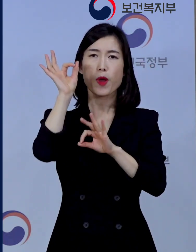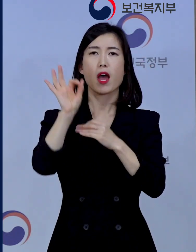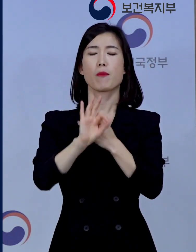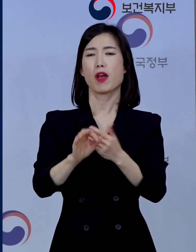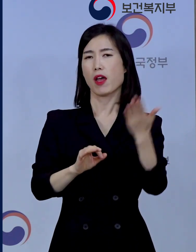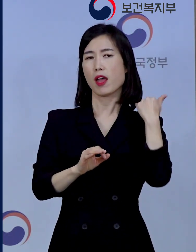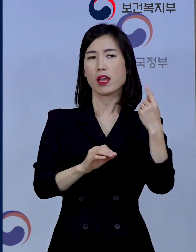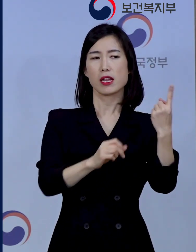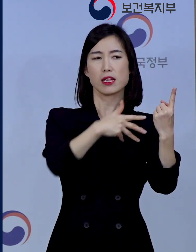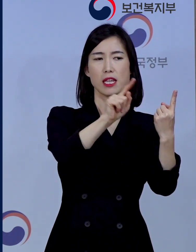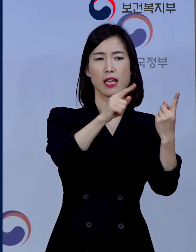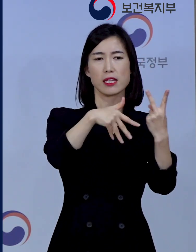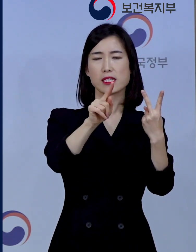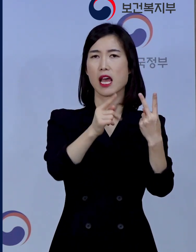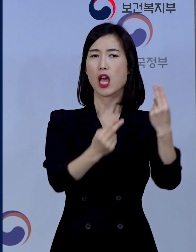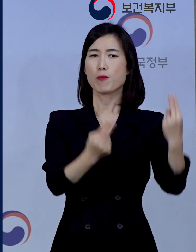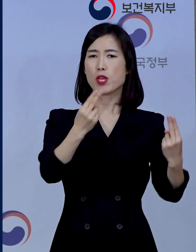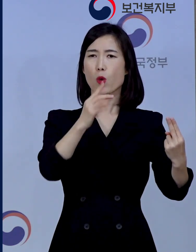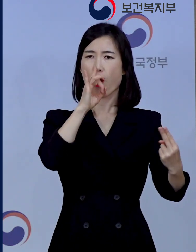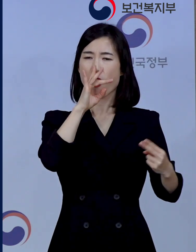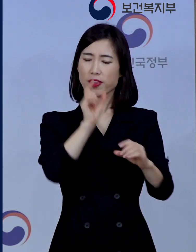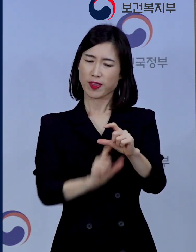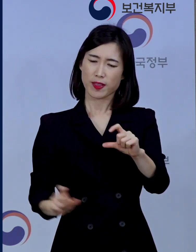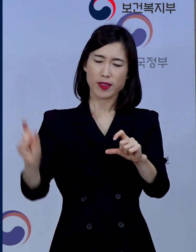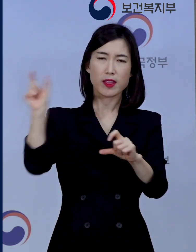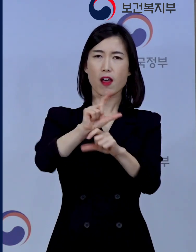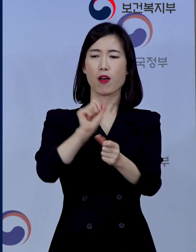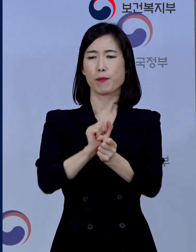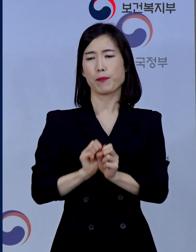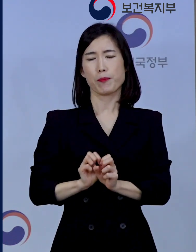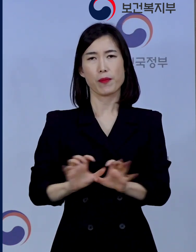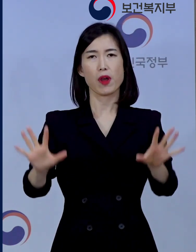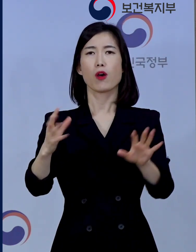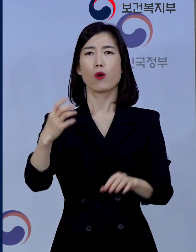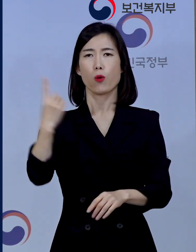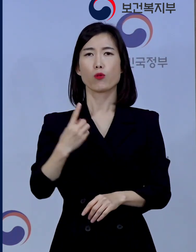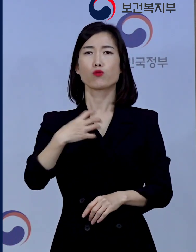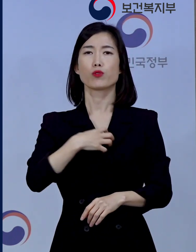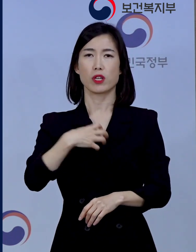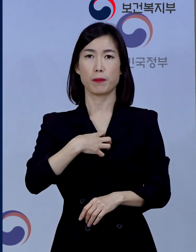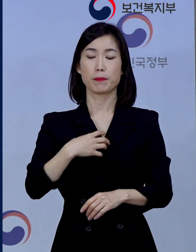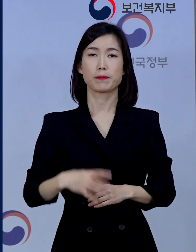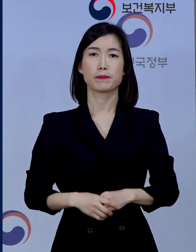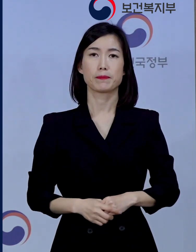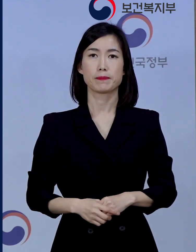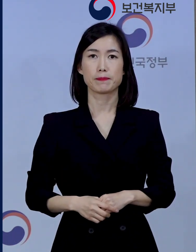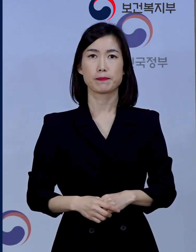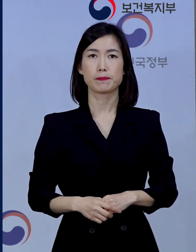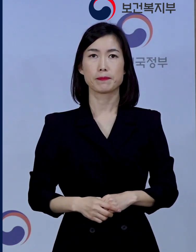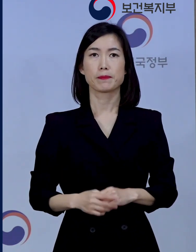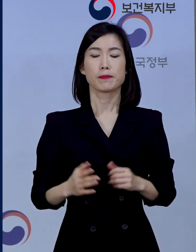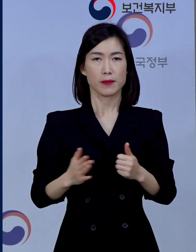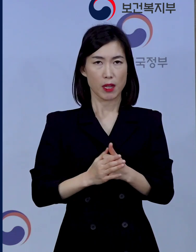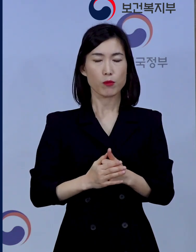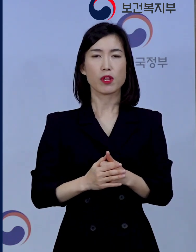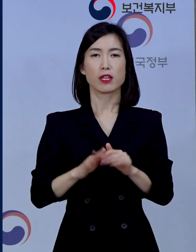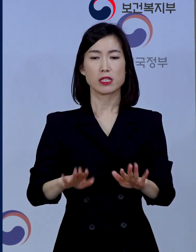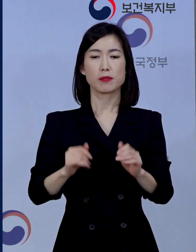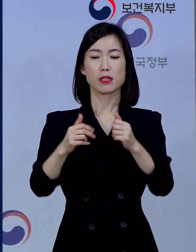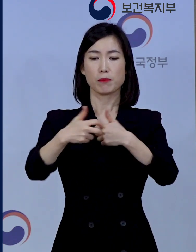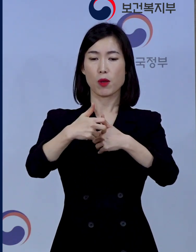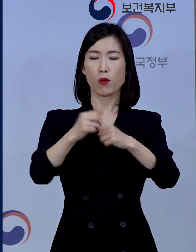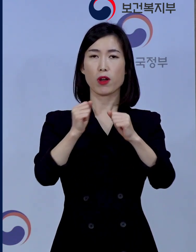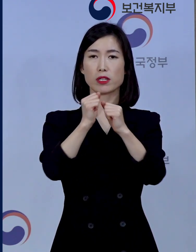자칫하면 지난 유행들과 비교할 수 없는 훨씬 큰 규모의 확산이 초래될 수 있습니다. 이로